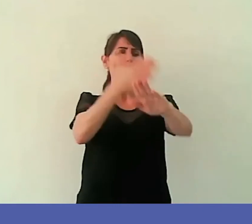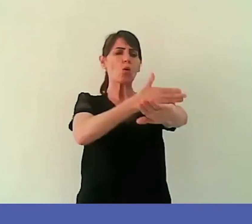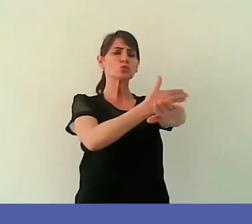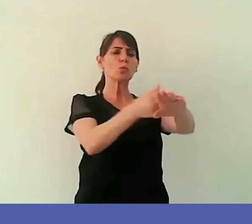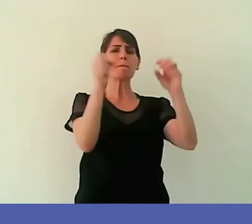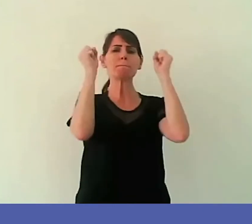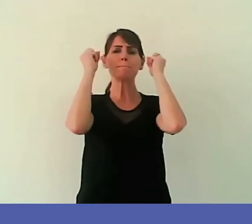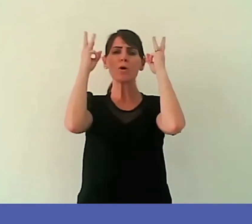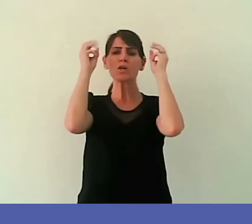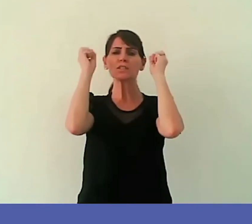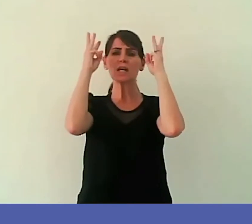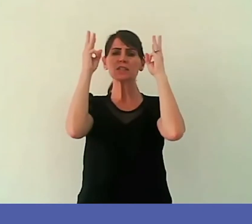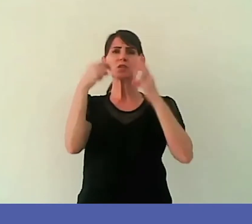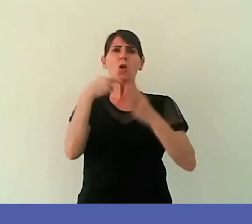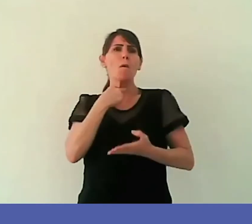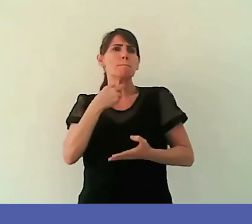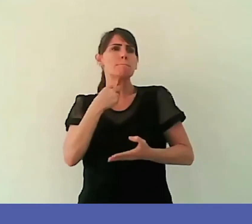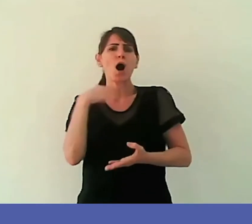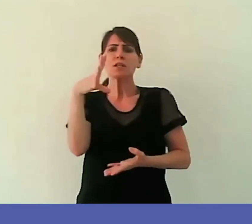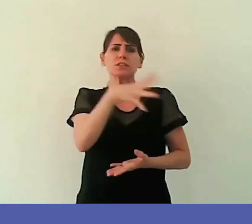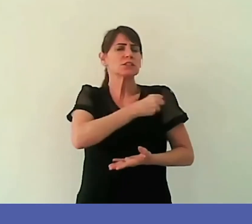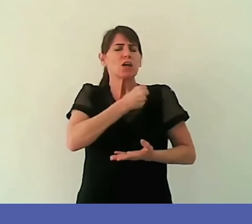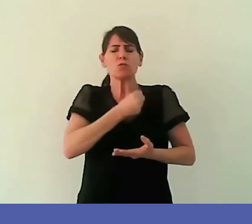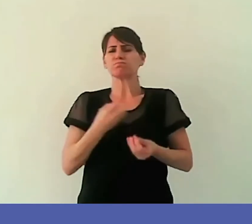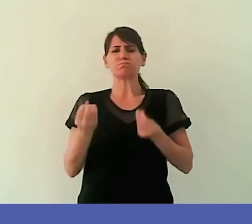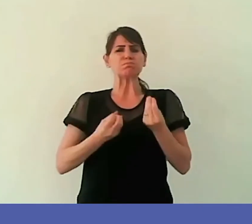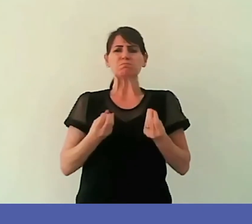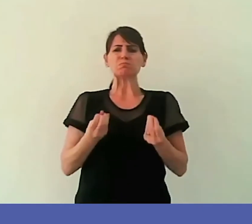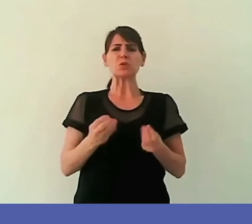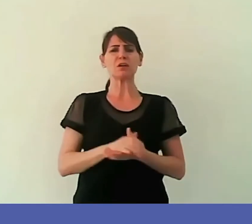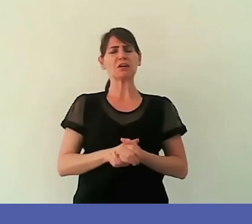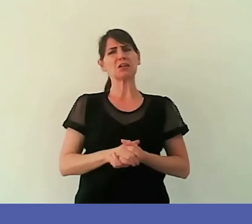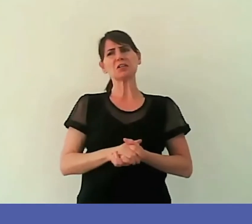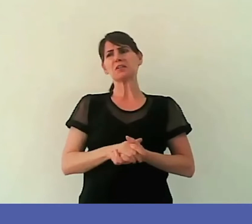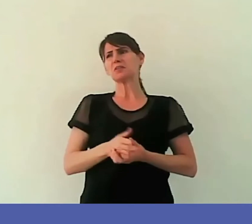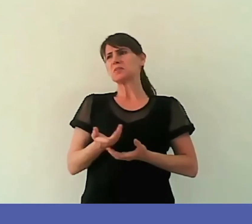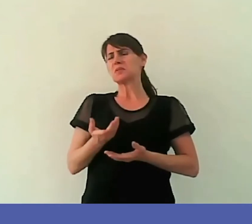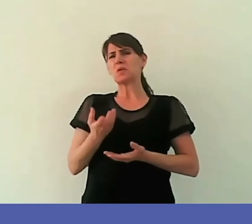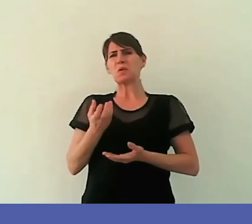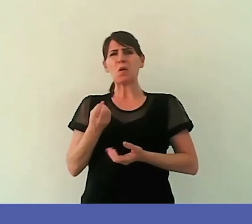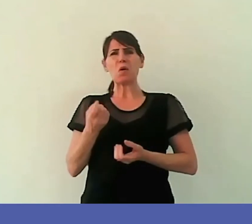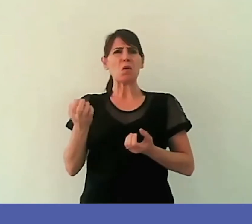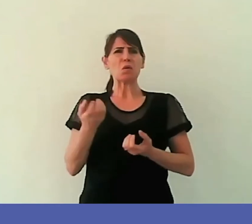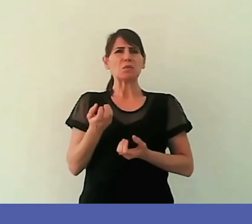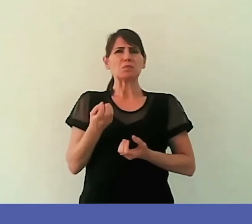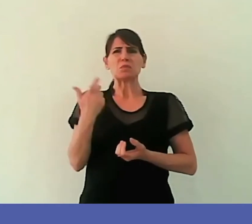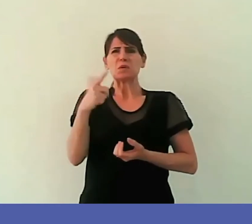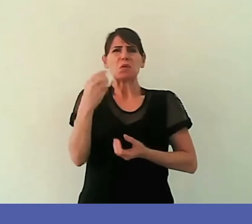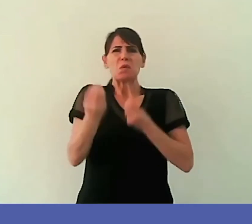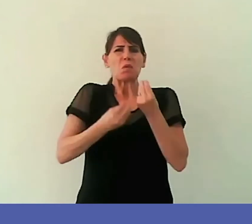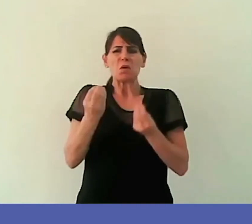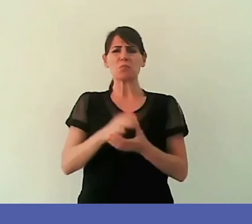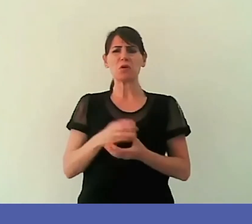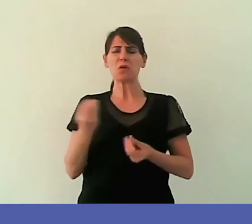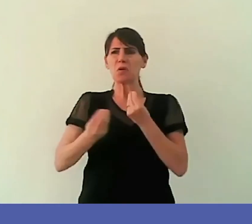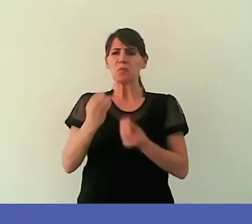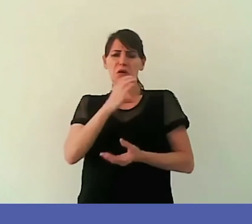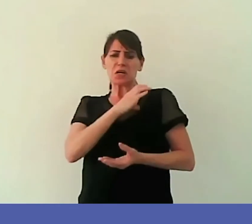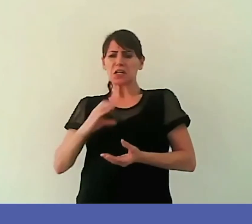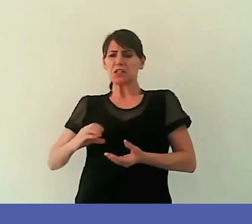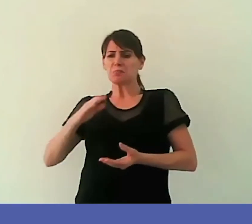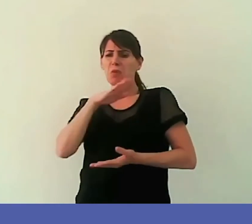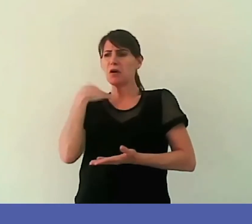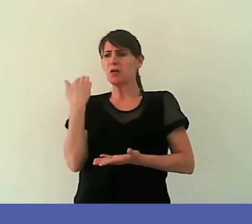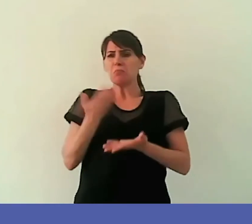pode ser salvo. Irmãos, isso é uma aberração. Então Cristo terá morrido em vão, né?